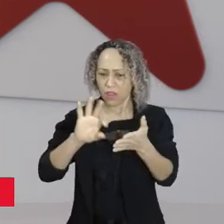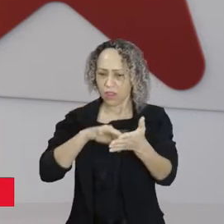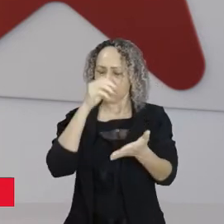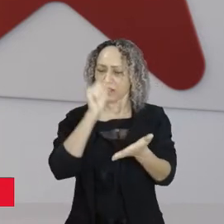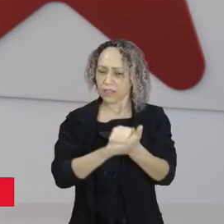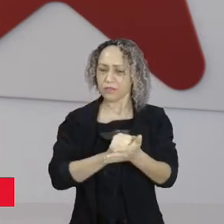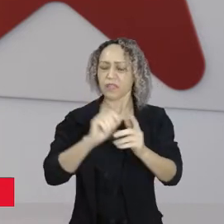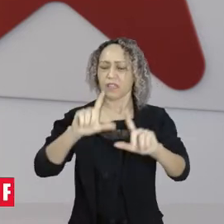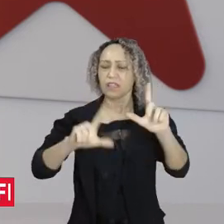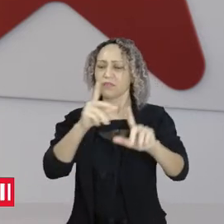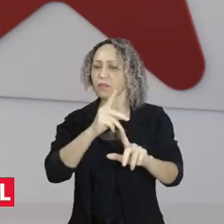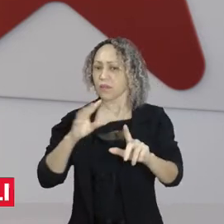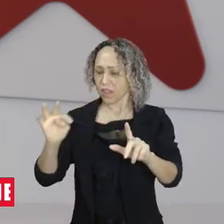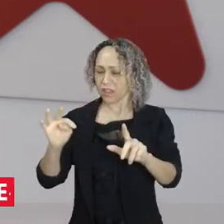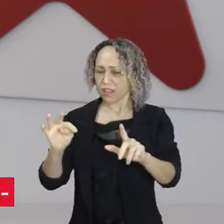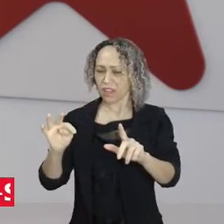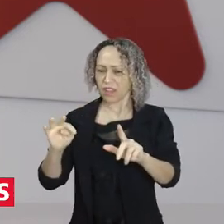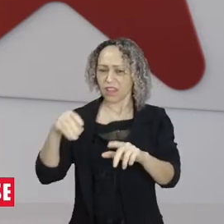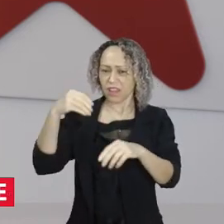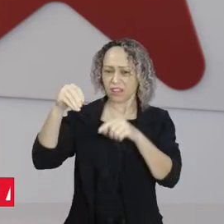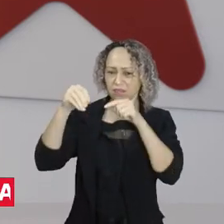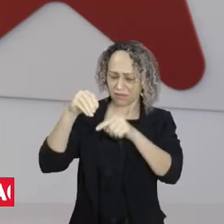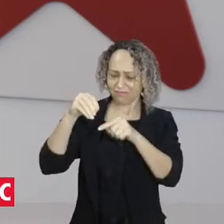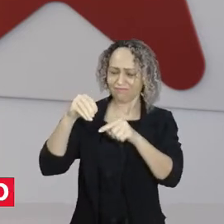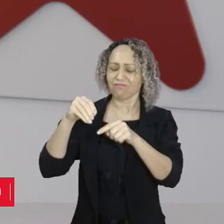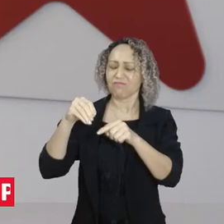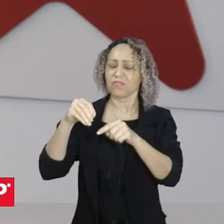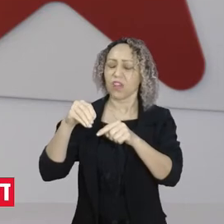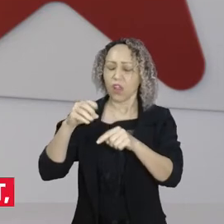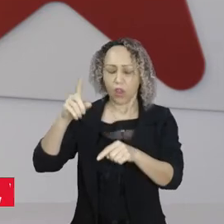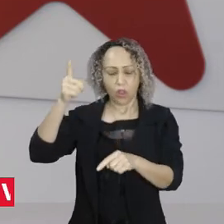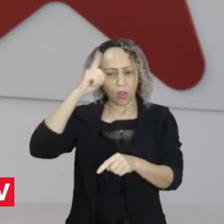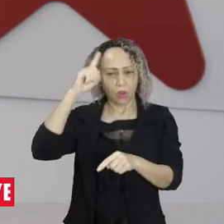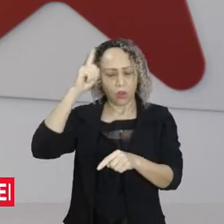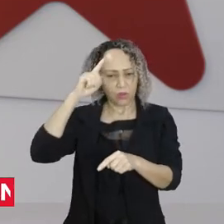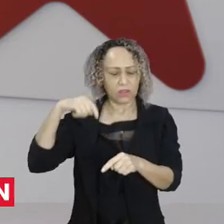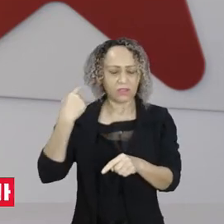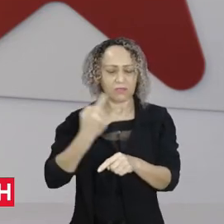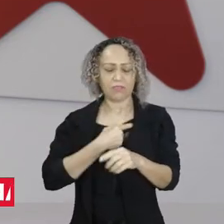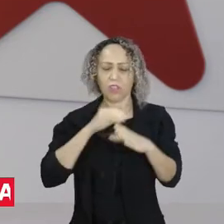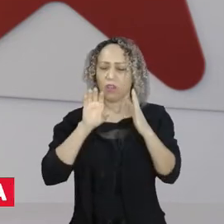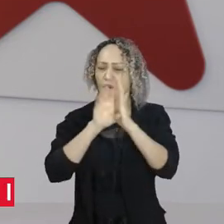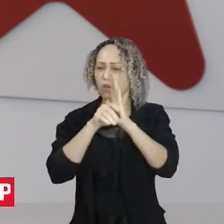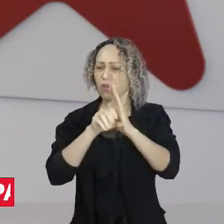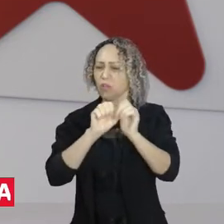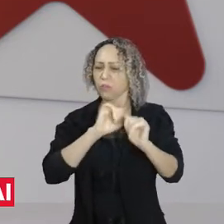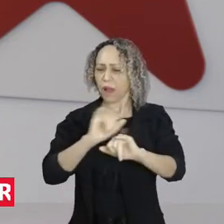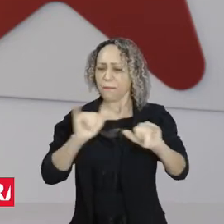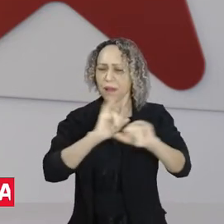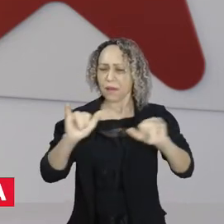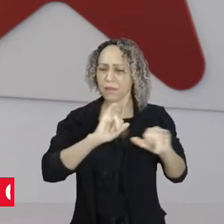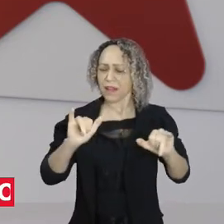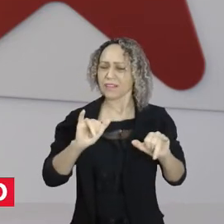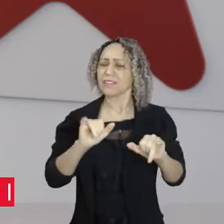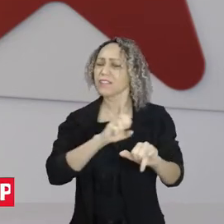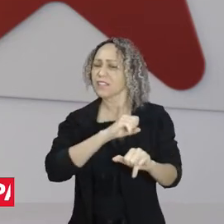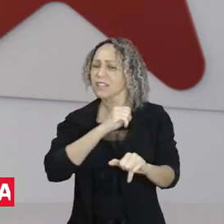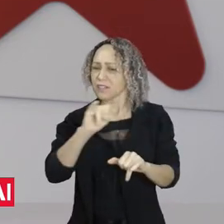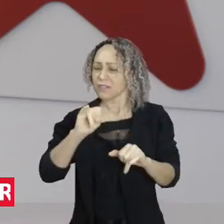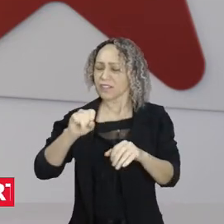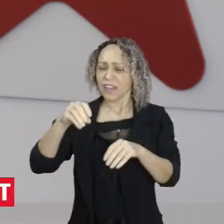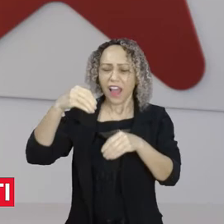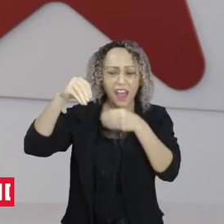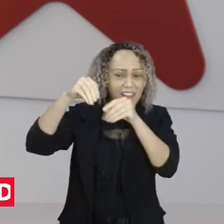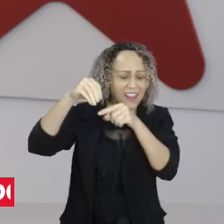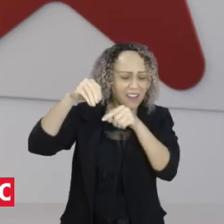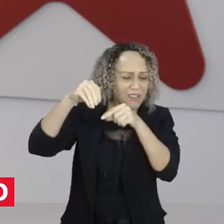ali, ative o sininho de notificações, porque todos os dias a gente sobe novos conteúdos e se você ativar o sininho, você vai ficar sabendo